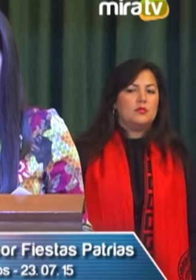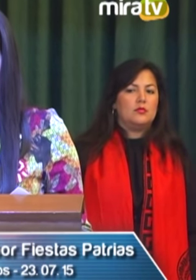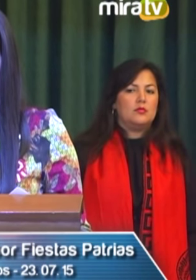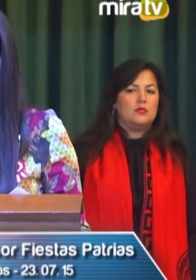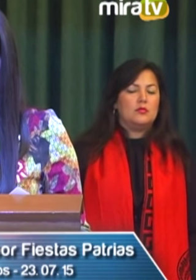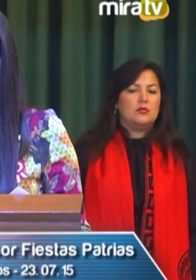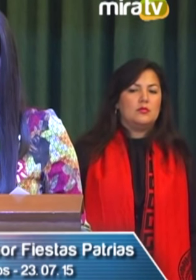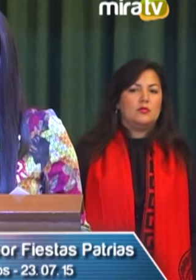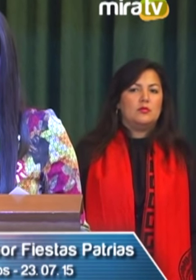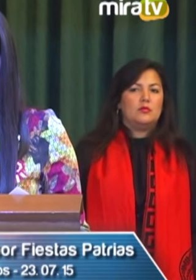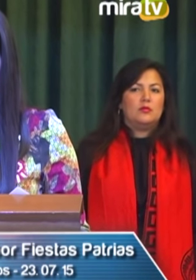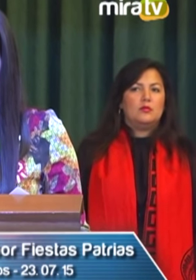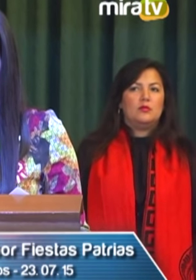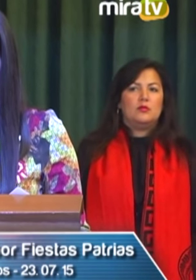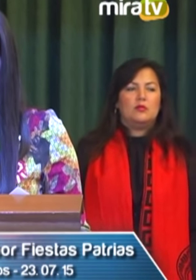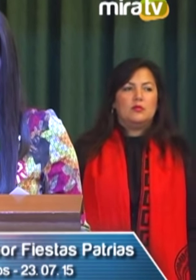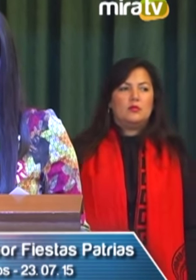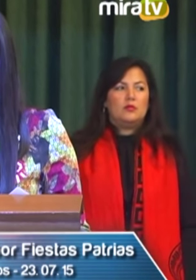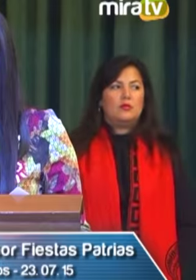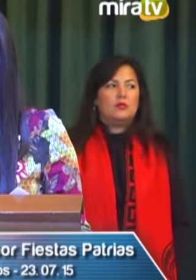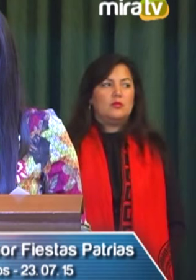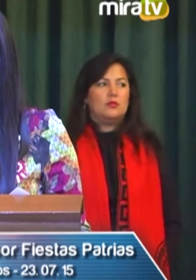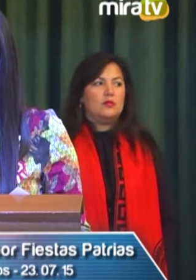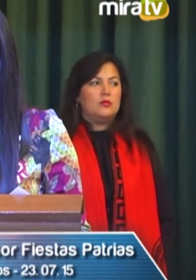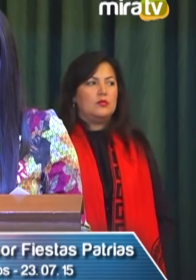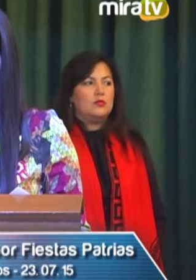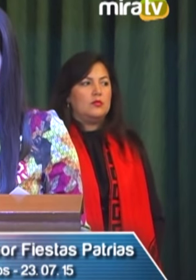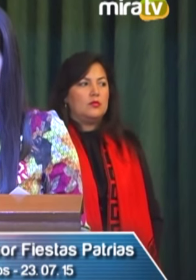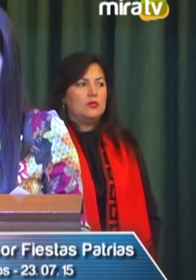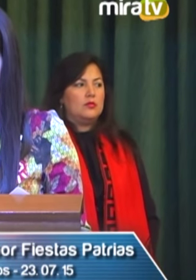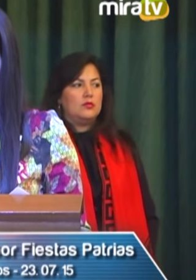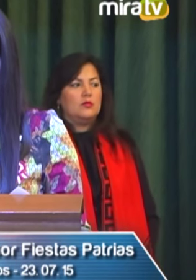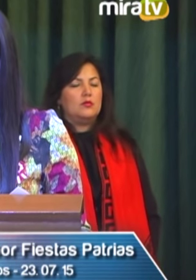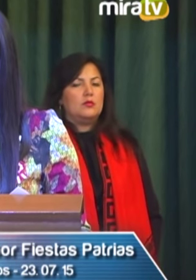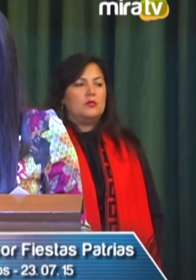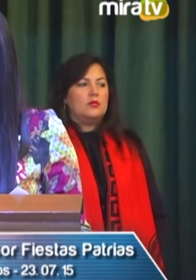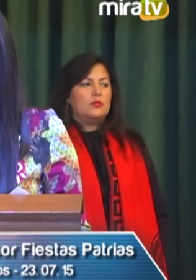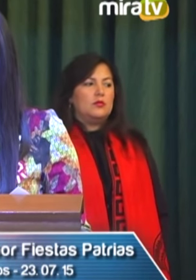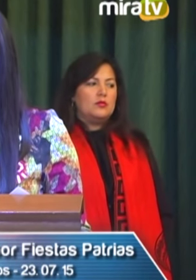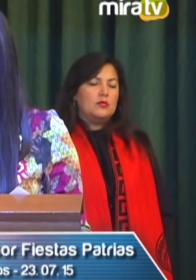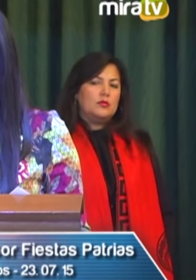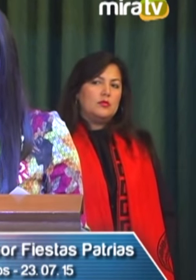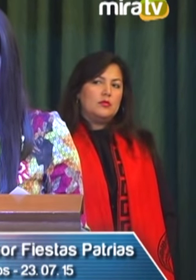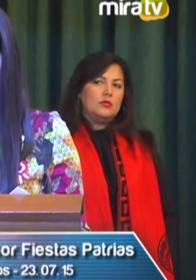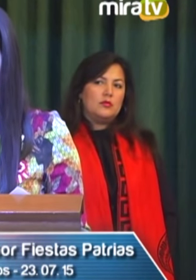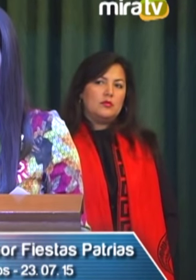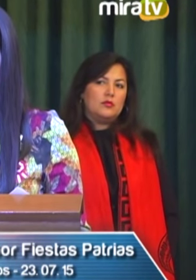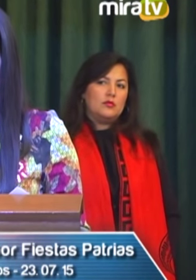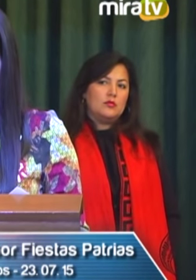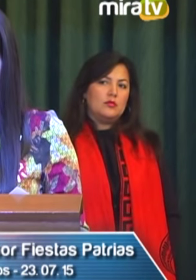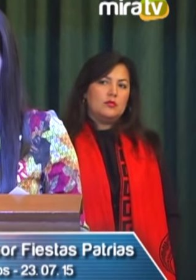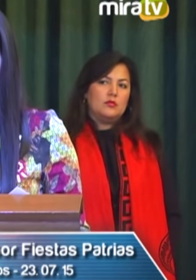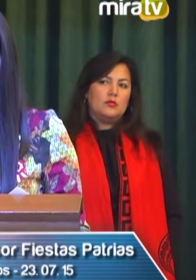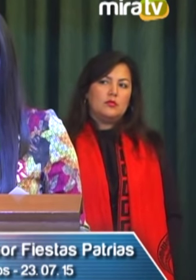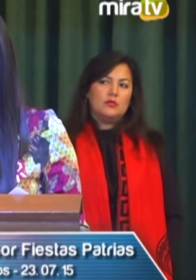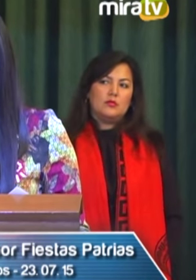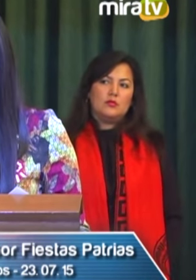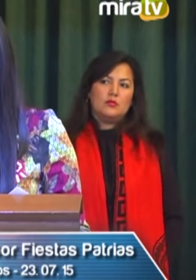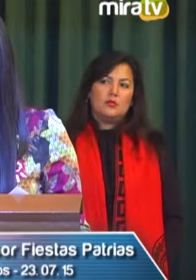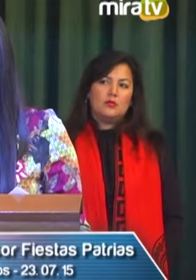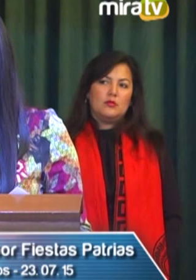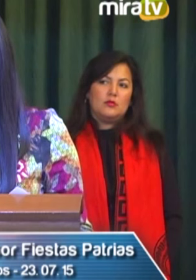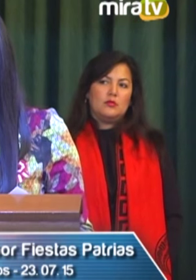Profesional, representante ante el Consejo Distrital de la Magistratura, integrante del Comité Electoral y miembro de